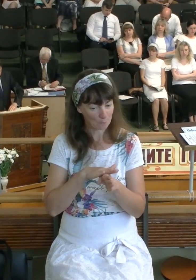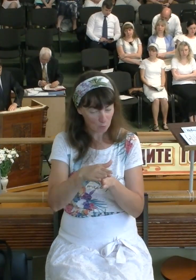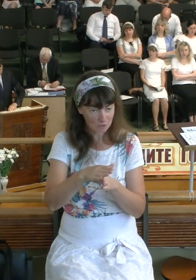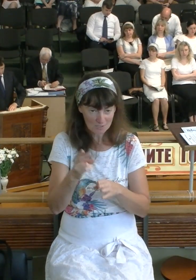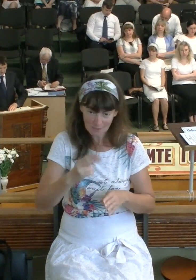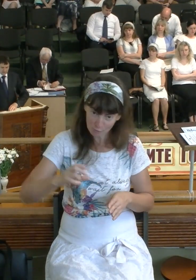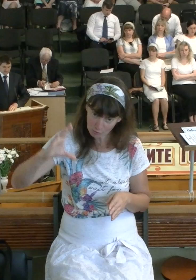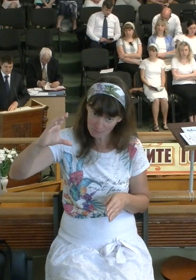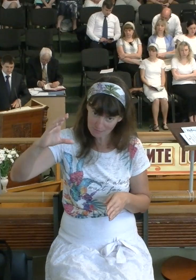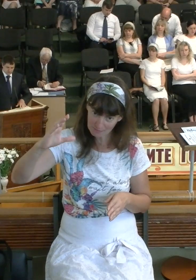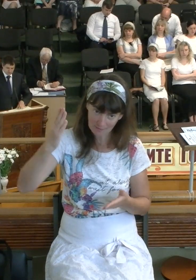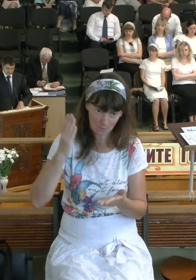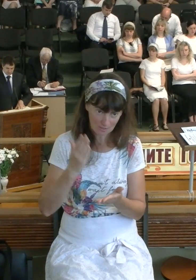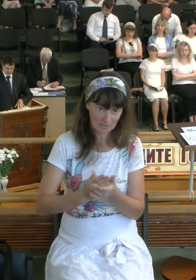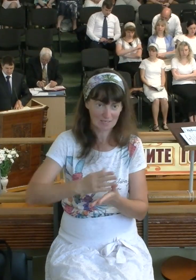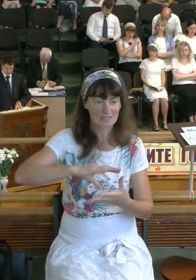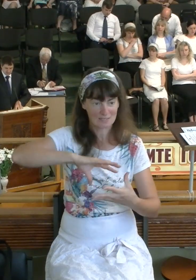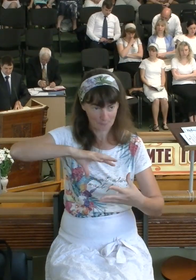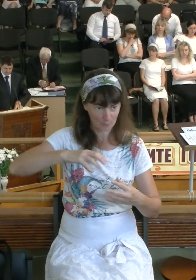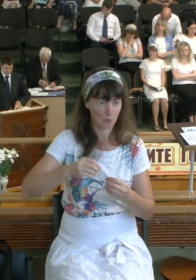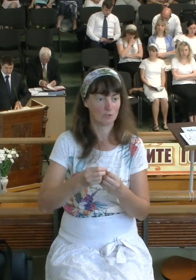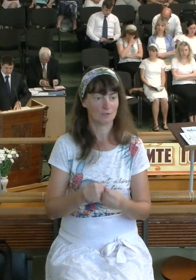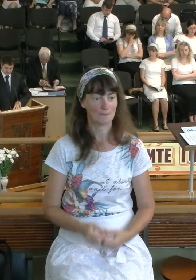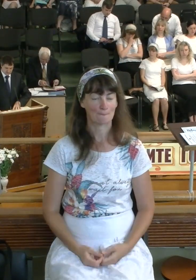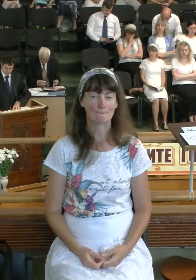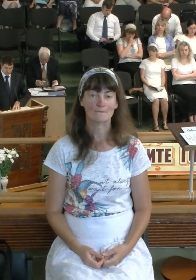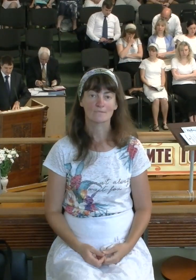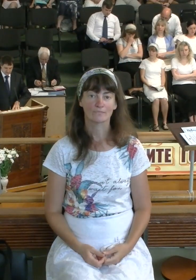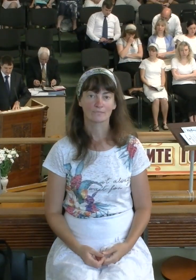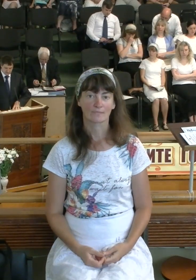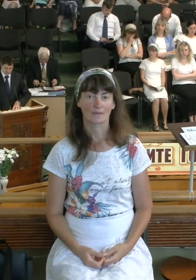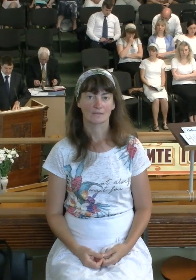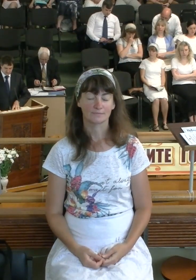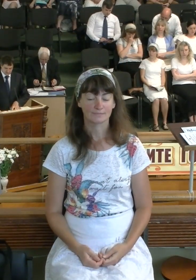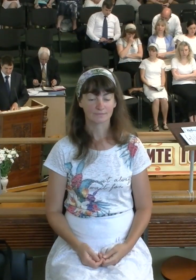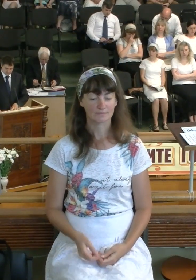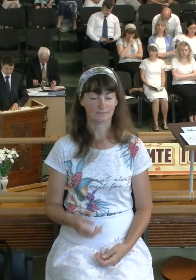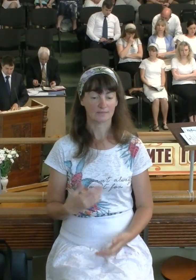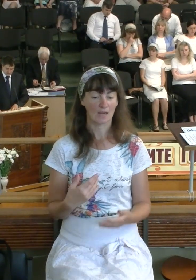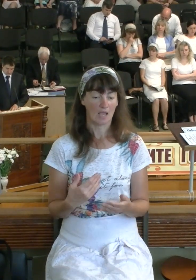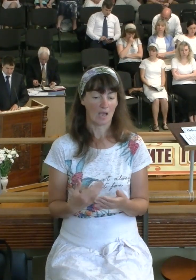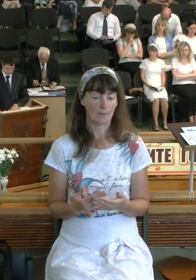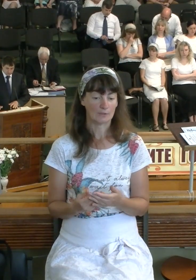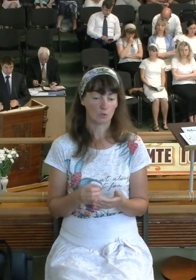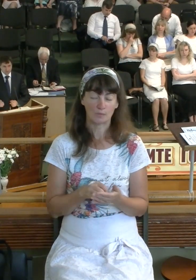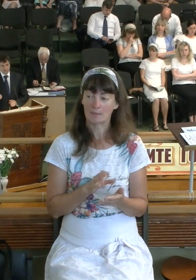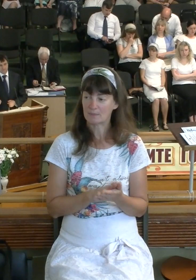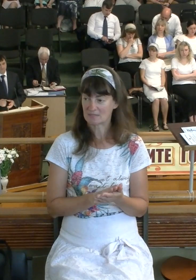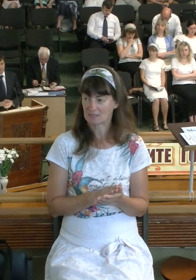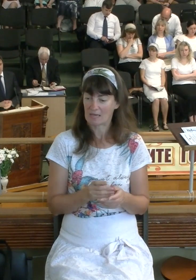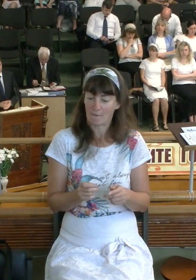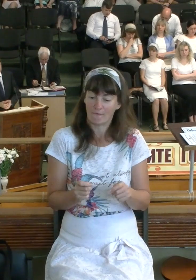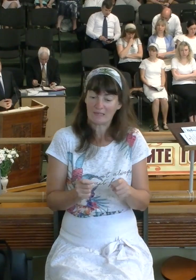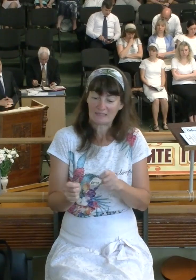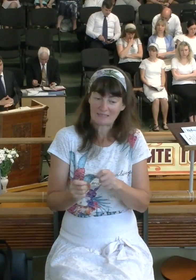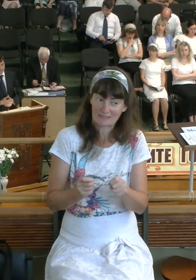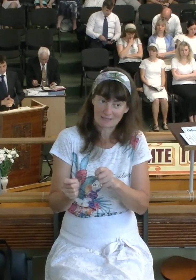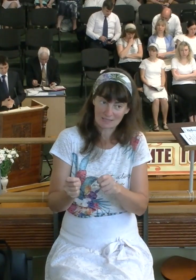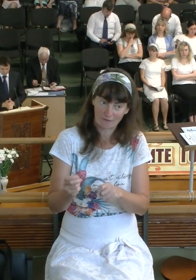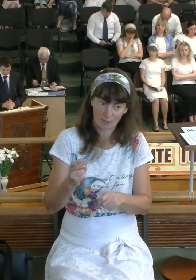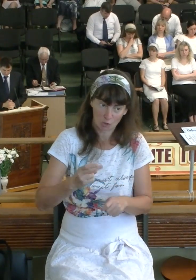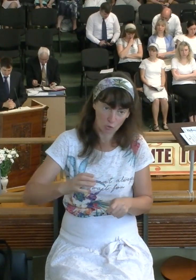какие-то дела. Идет дальше водительство Духом Святым. Дальше Бог выполняет